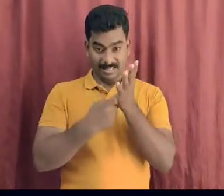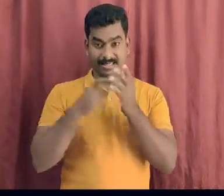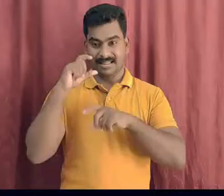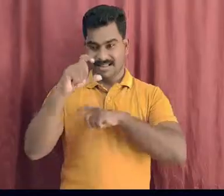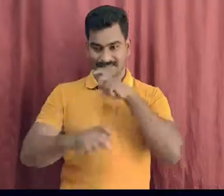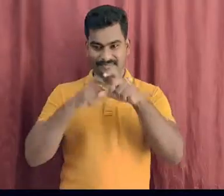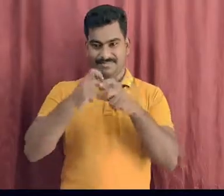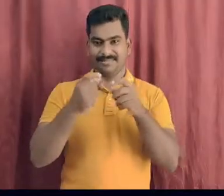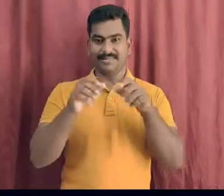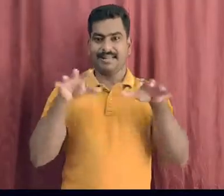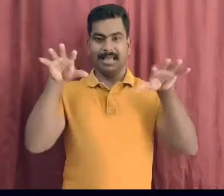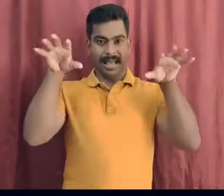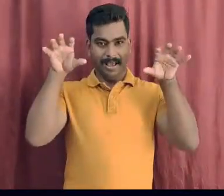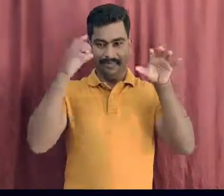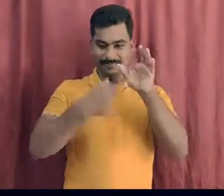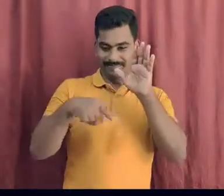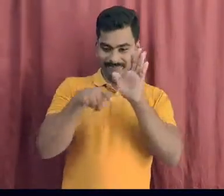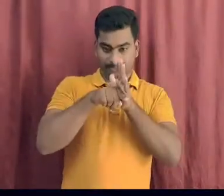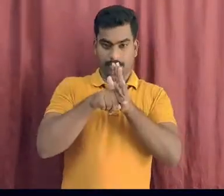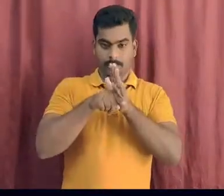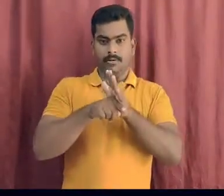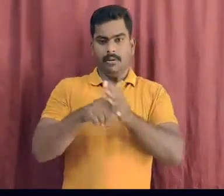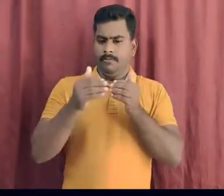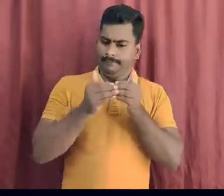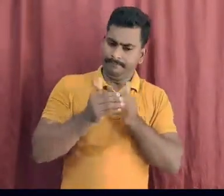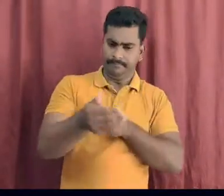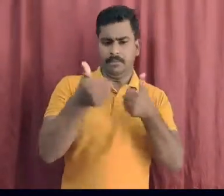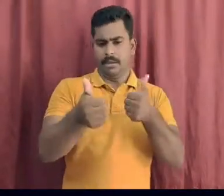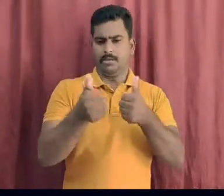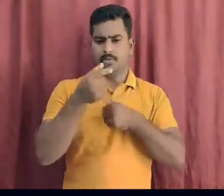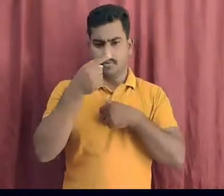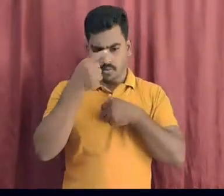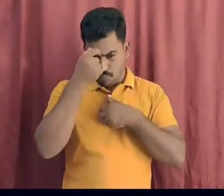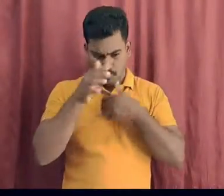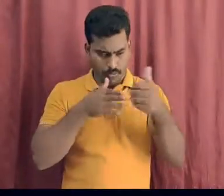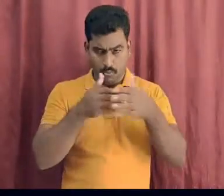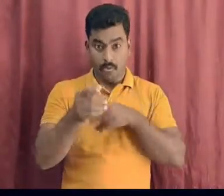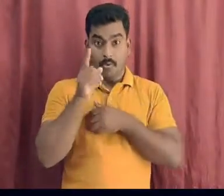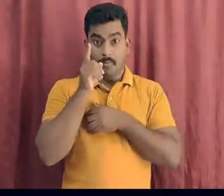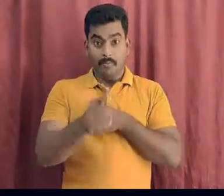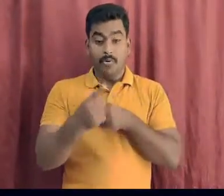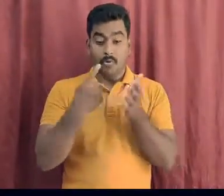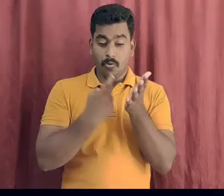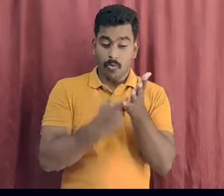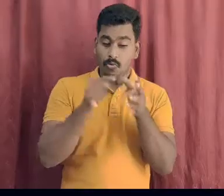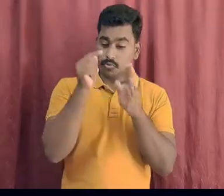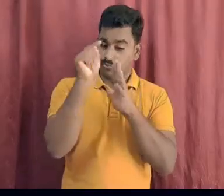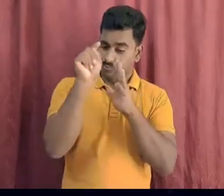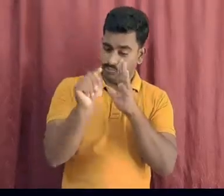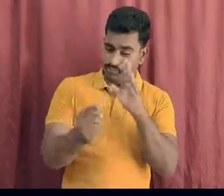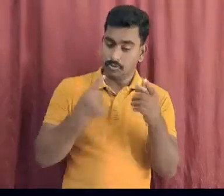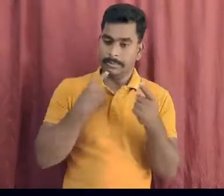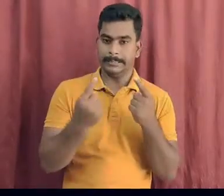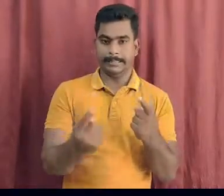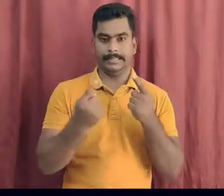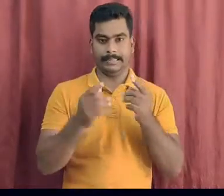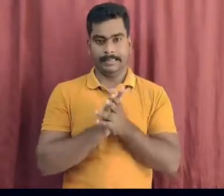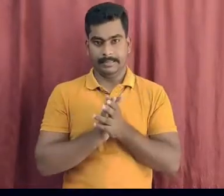എന്നാൽ വ്യക്തികളുടെ രേഖാമൂലമുള്ള അനുവാദത്തോടെ മാത്രം വിവരശേഖരണം